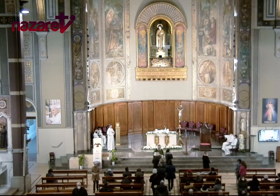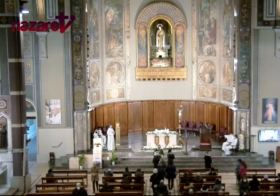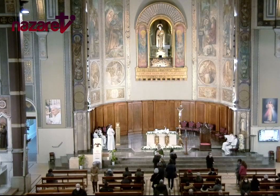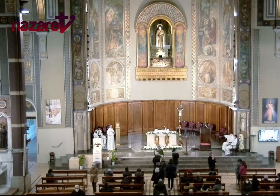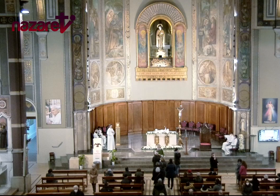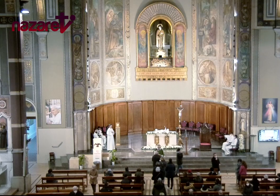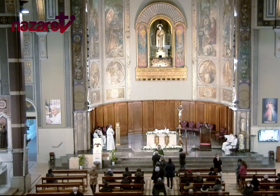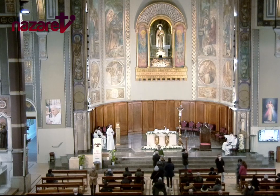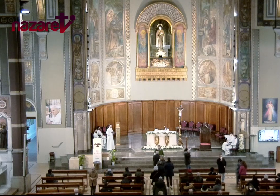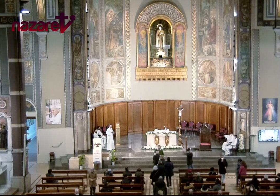y